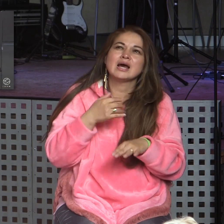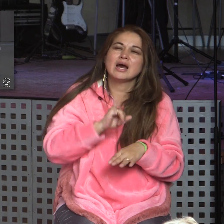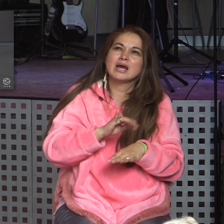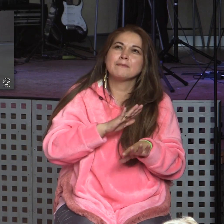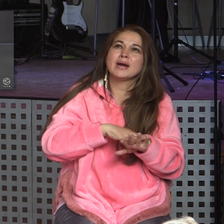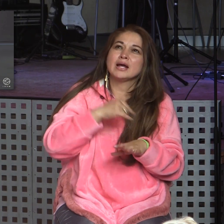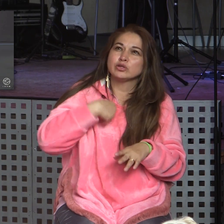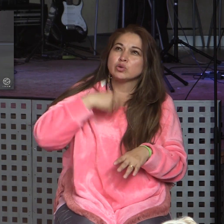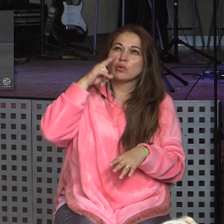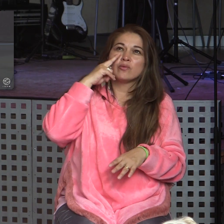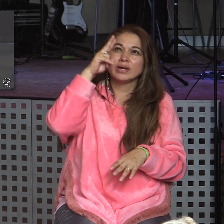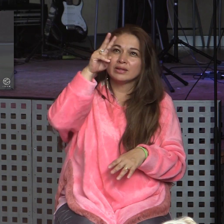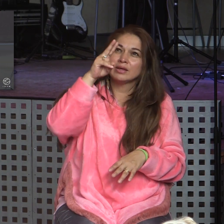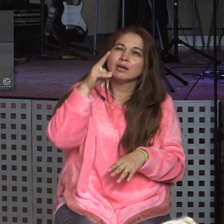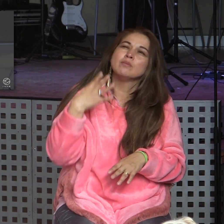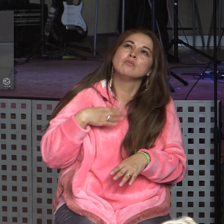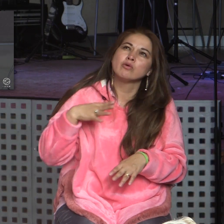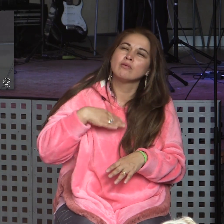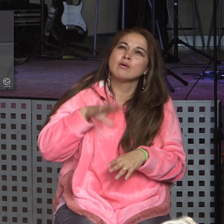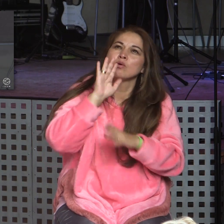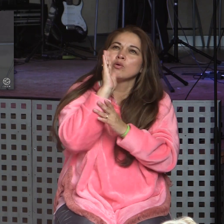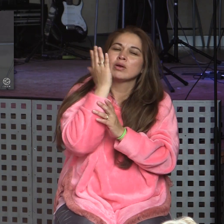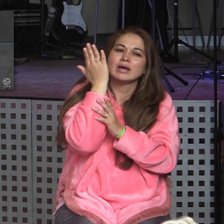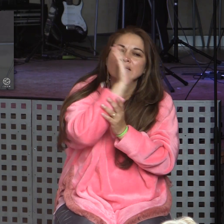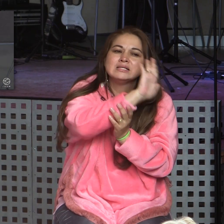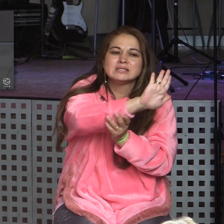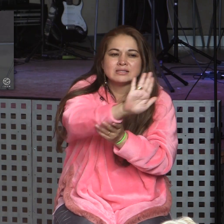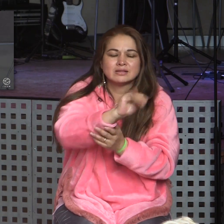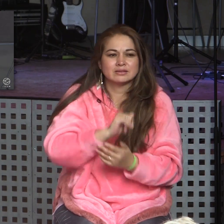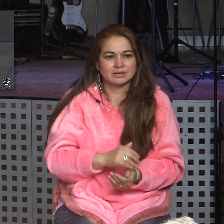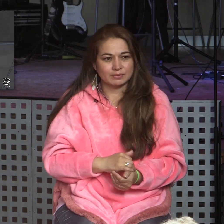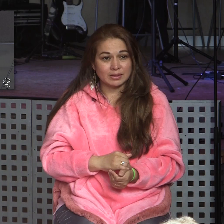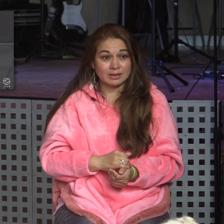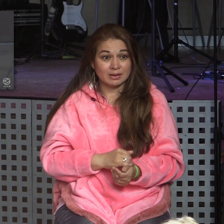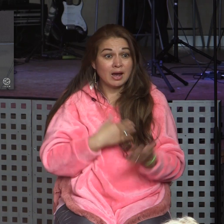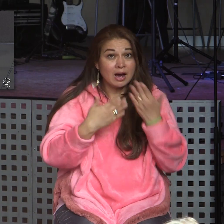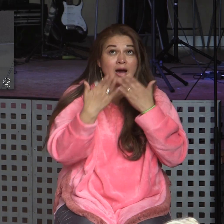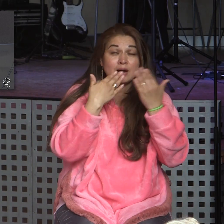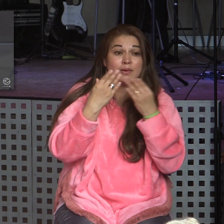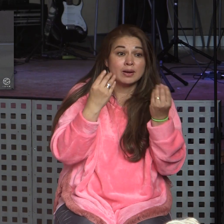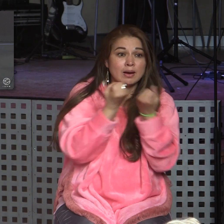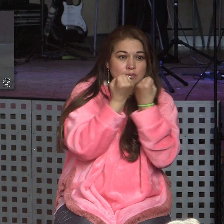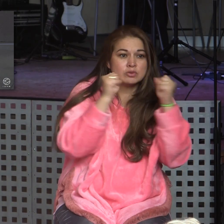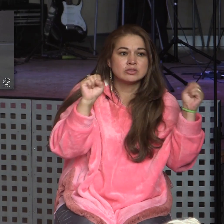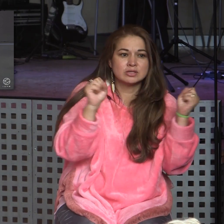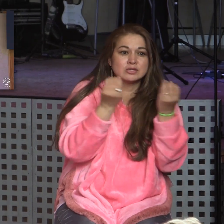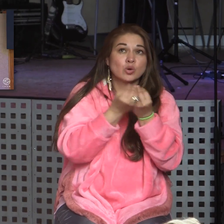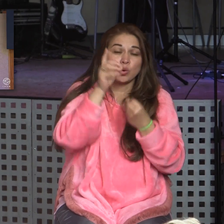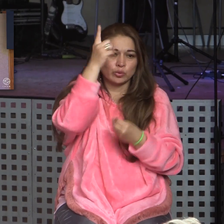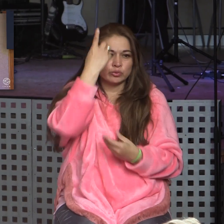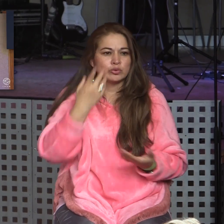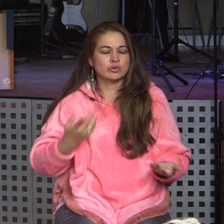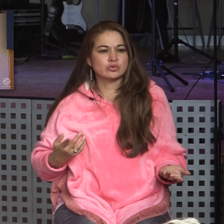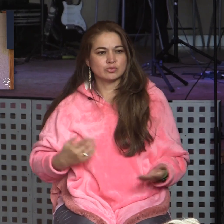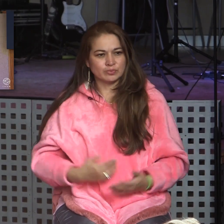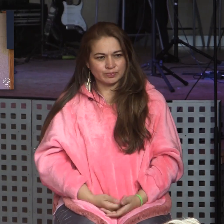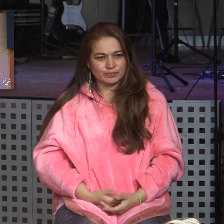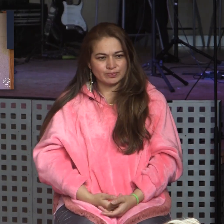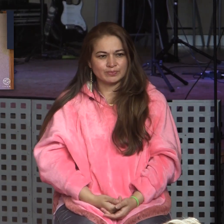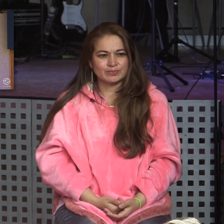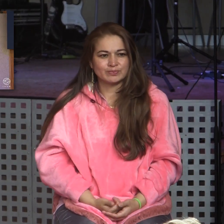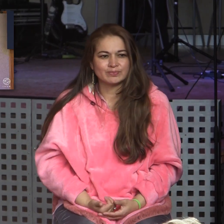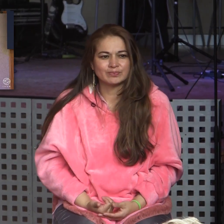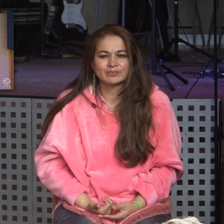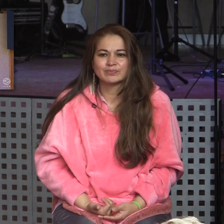Israel, al contrario. No queremos este espectáculo. Esto es demasiado para nosotros. No podemos soportar esto,